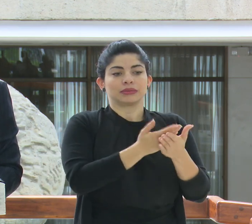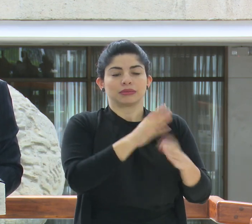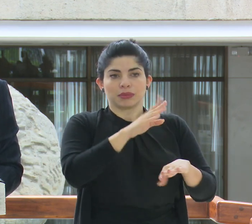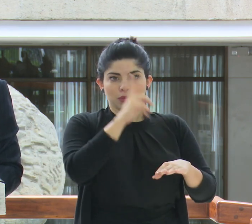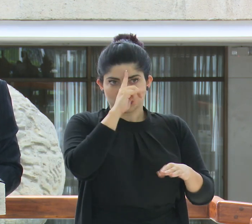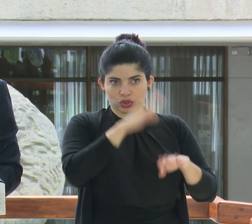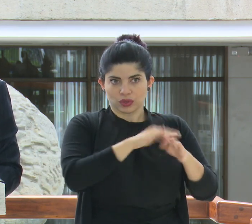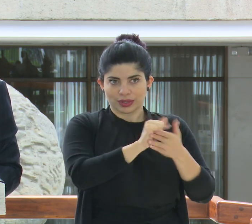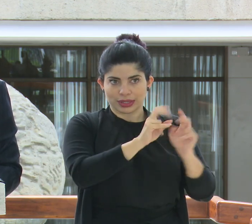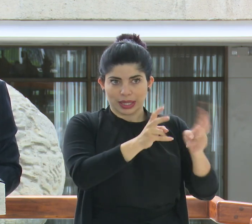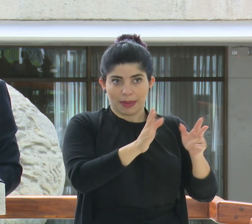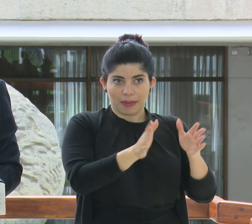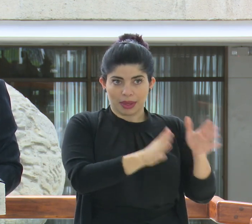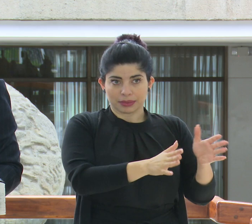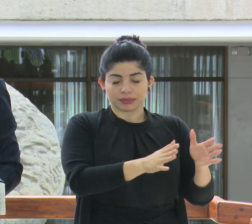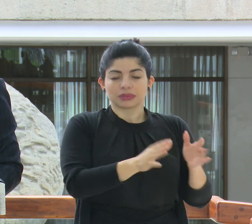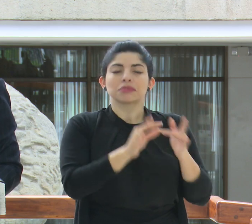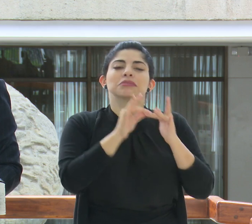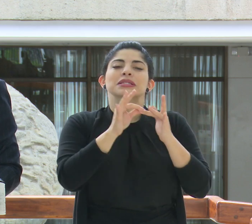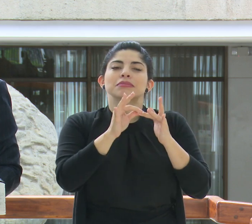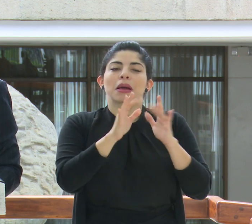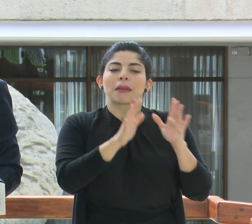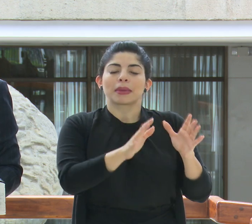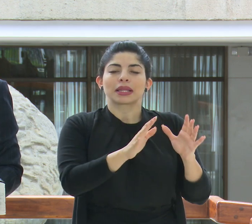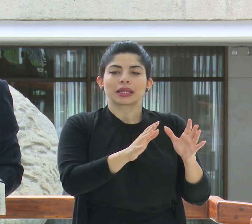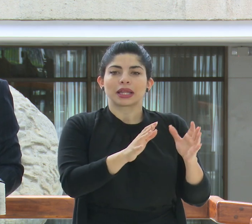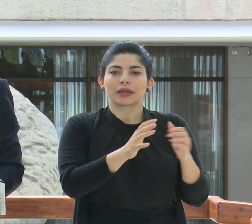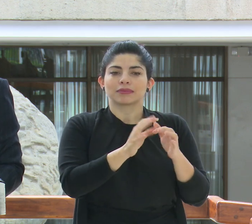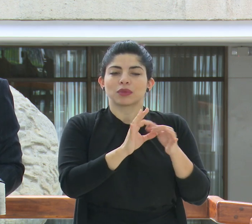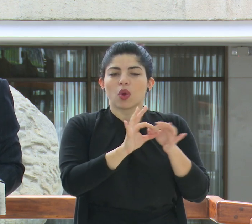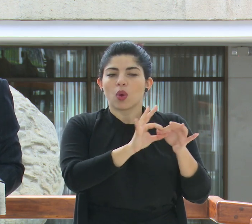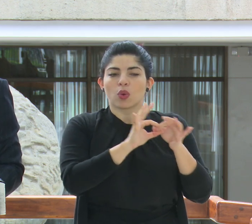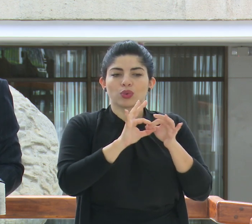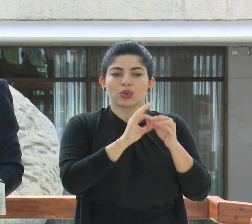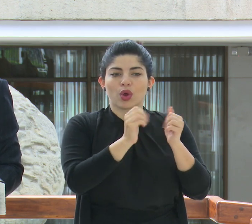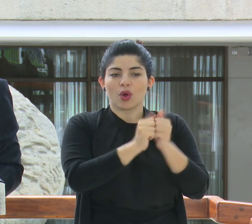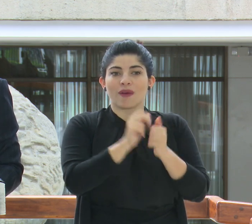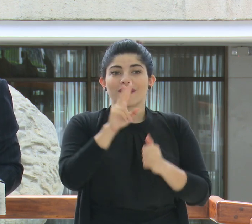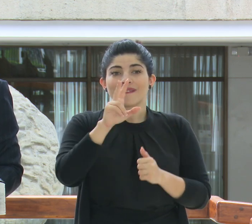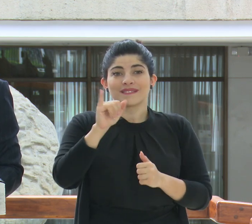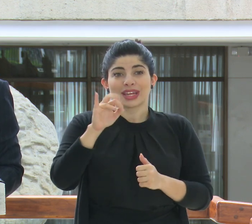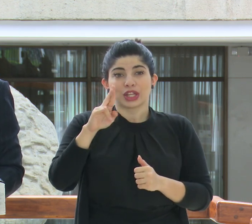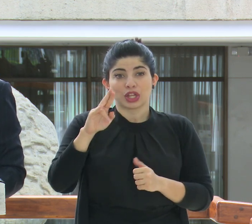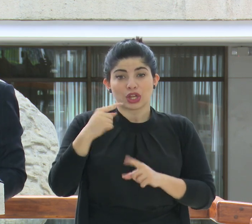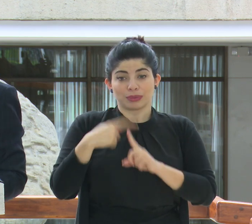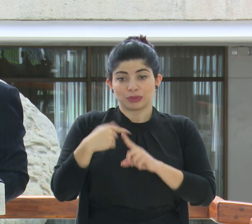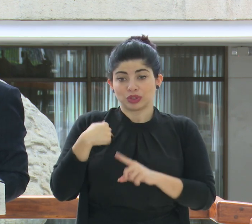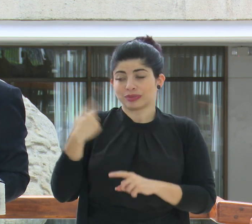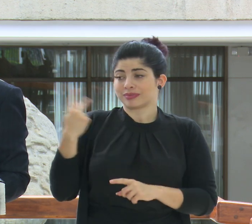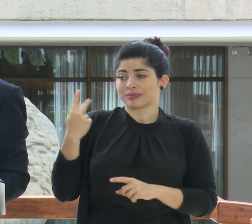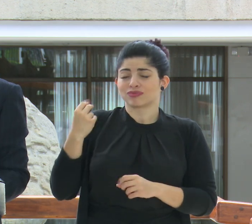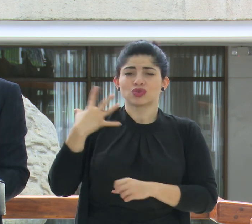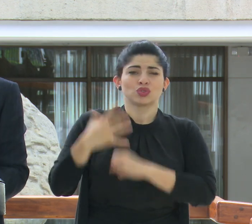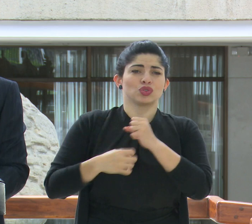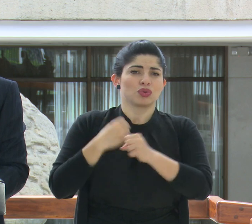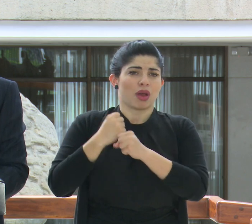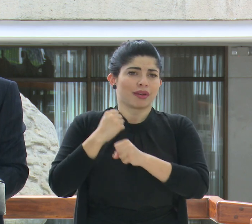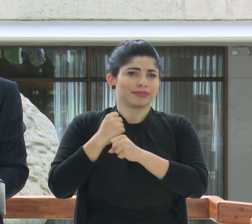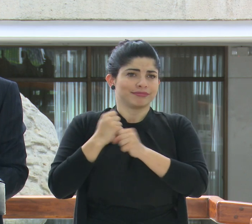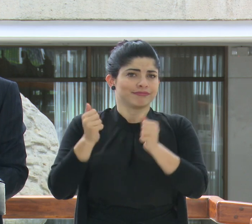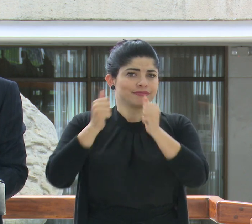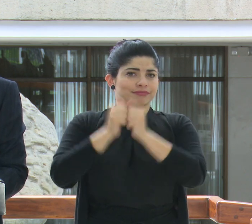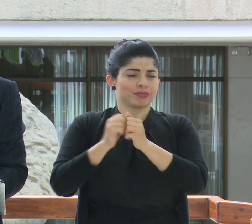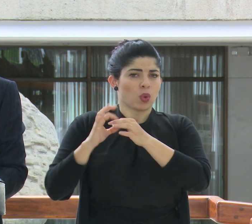medida. Y en relación, bueno, particularmente la coordinación con don Víctor y mía, pues es de bastantes años